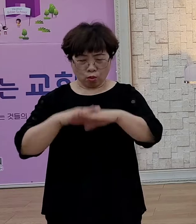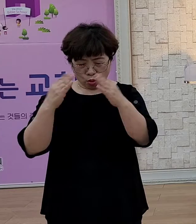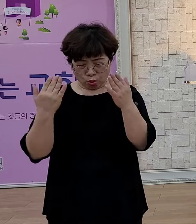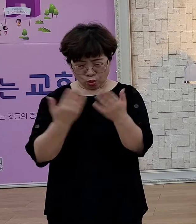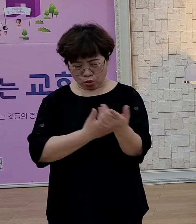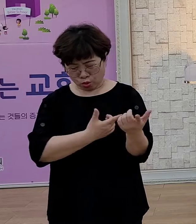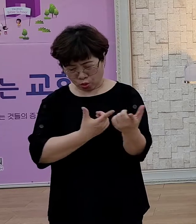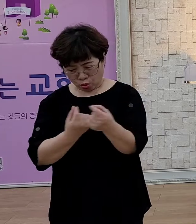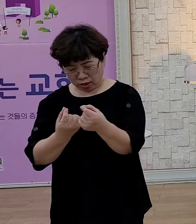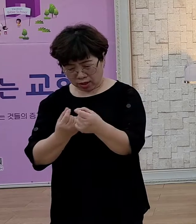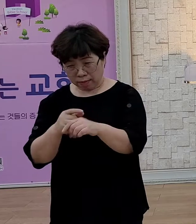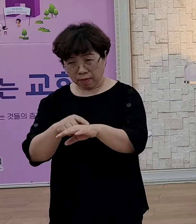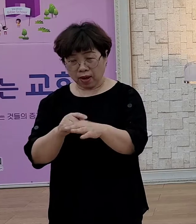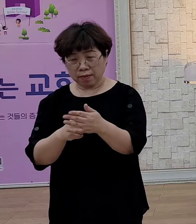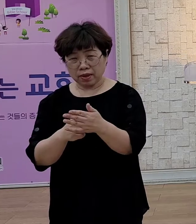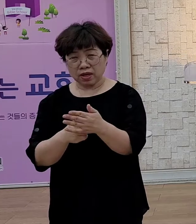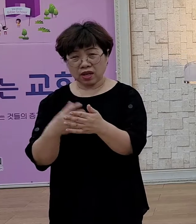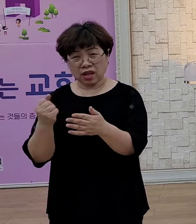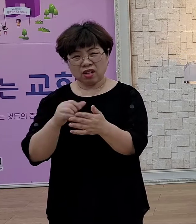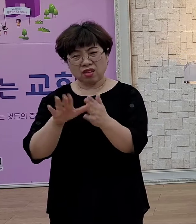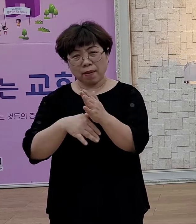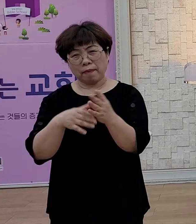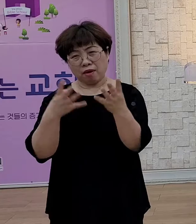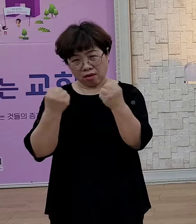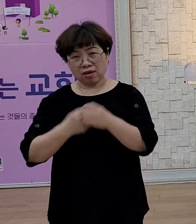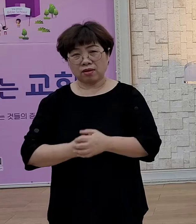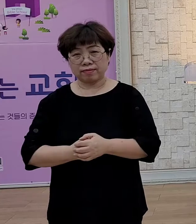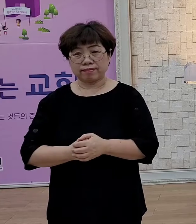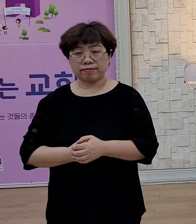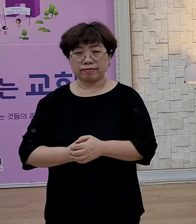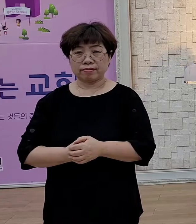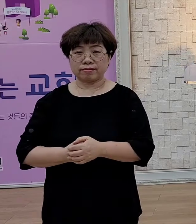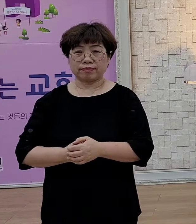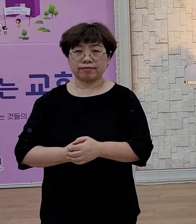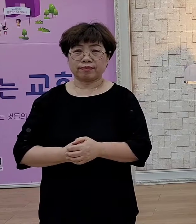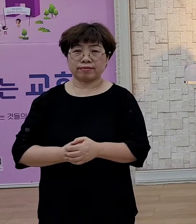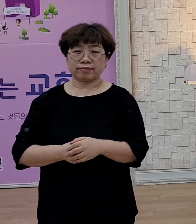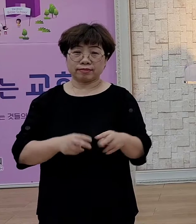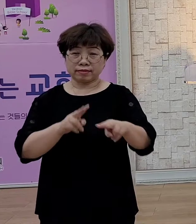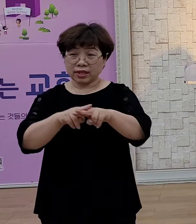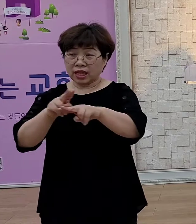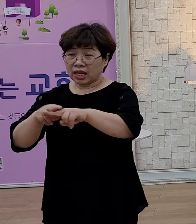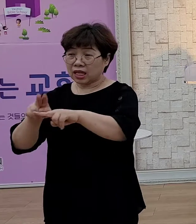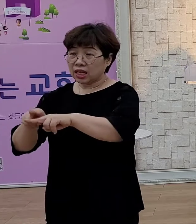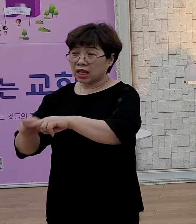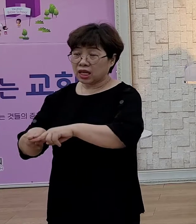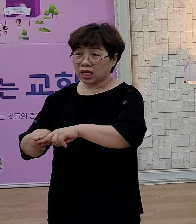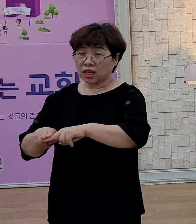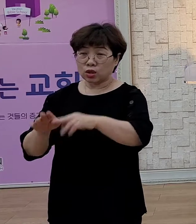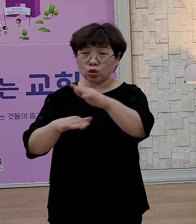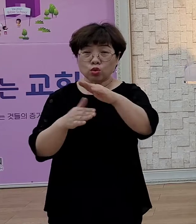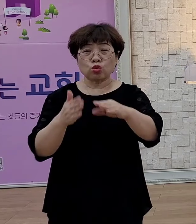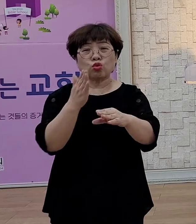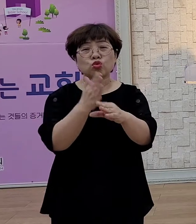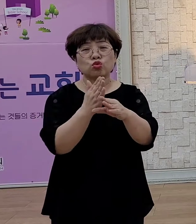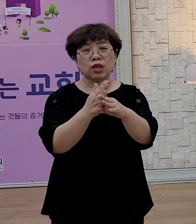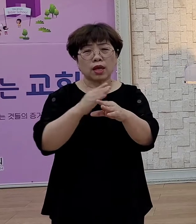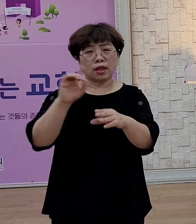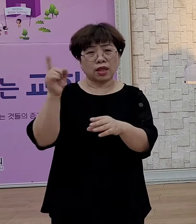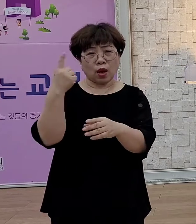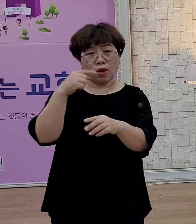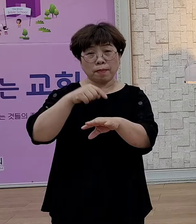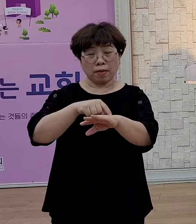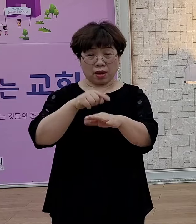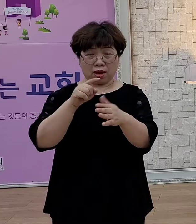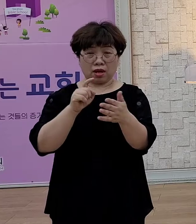때가 여러분 얼마나 많이 있습니까? 오늘 우리 가운데 이 자리에 앉아 계신 분들 중에 아마 이 다윗의